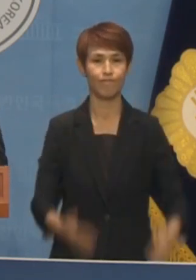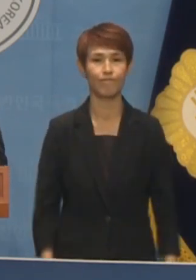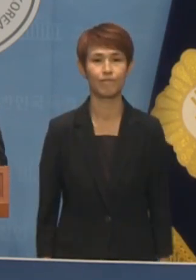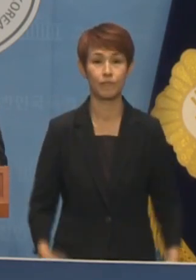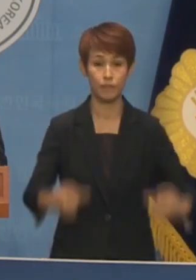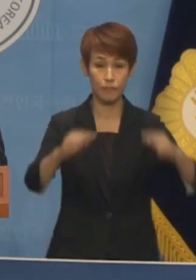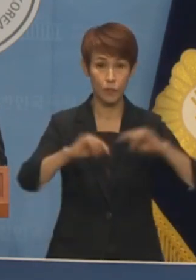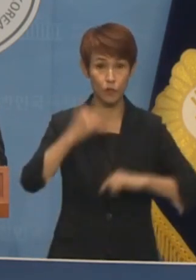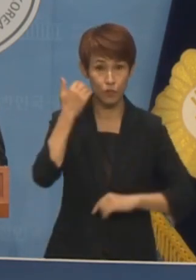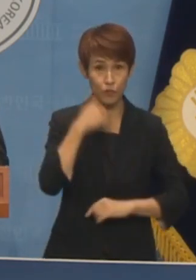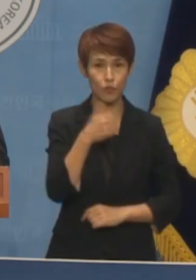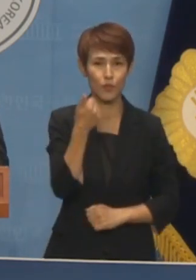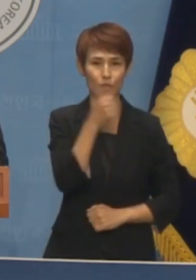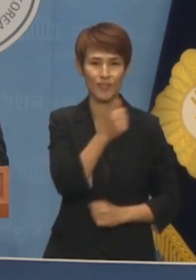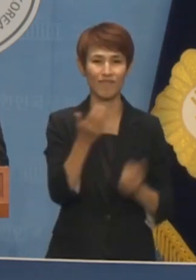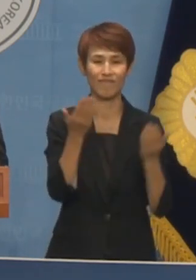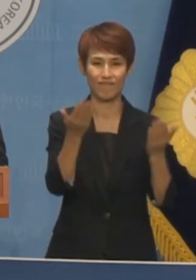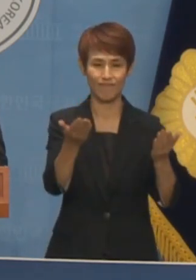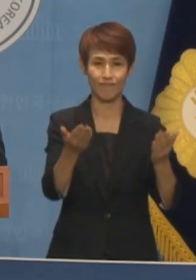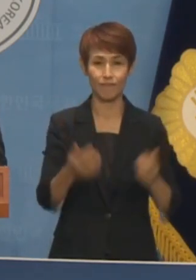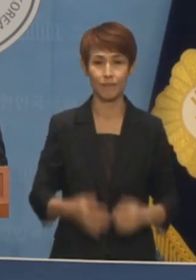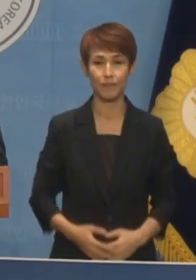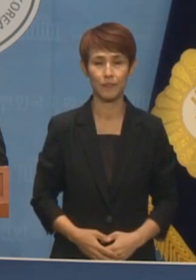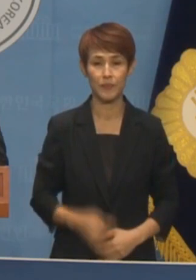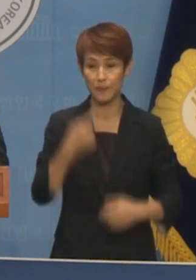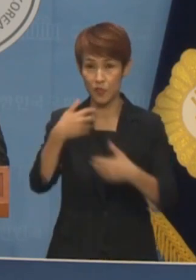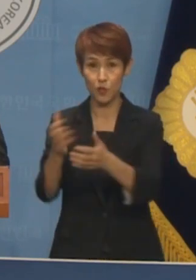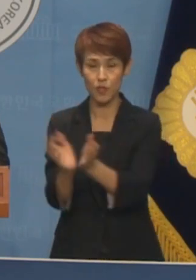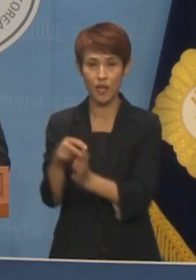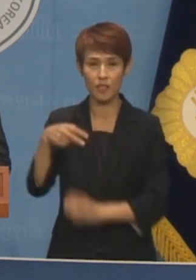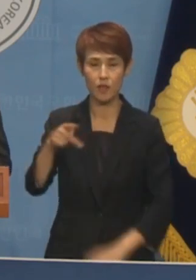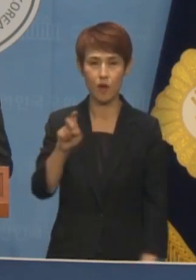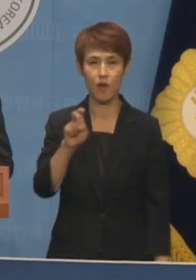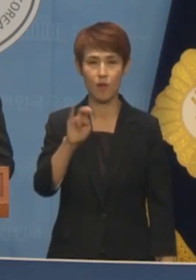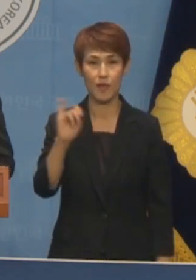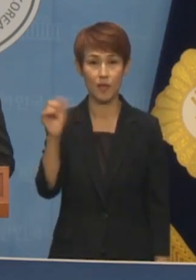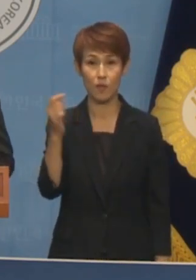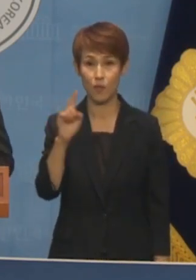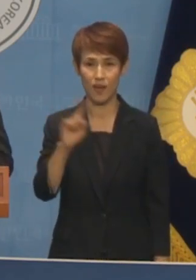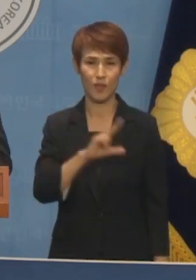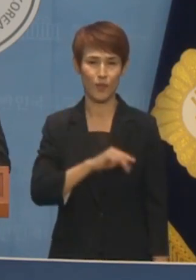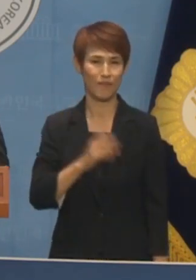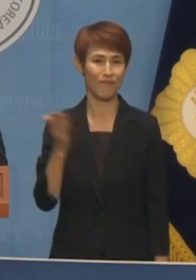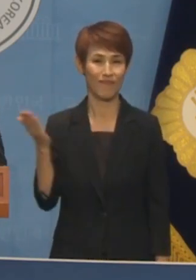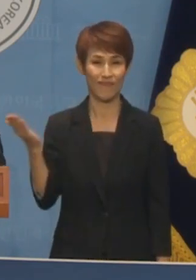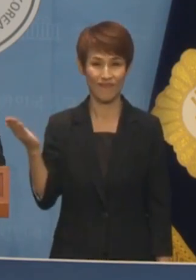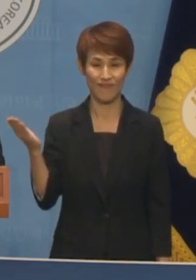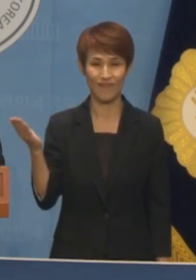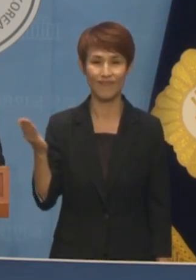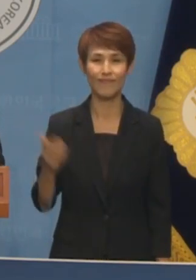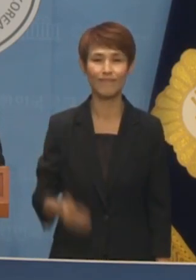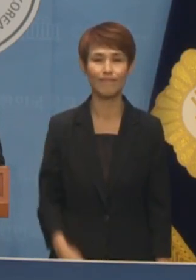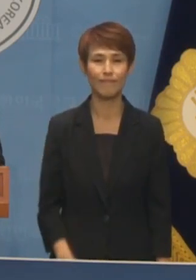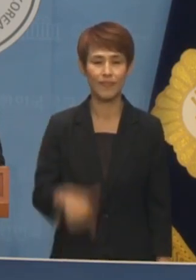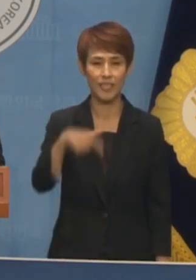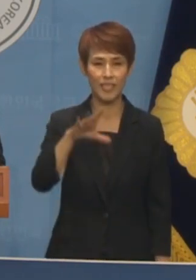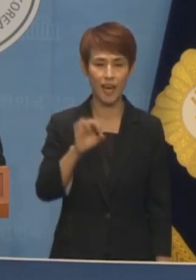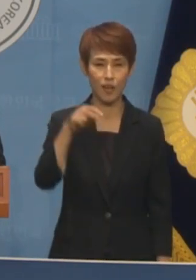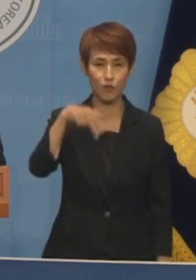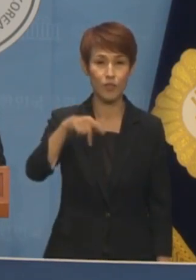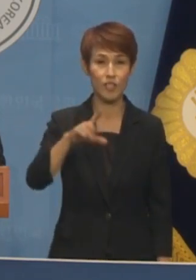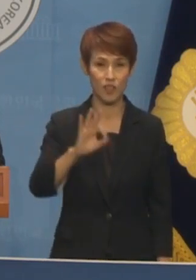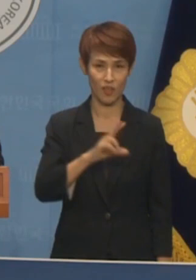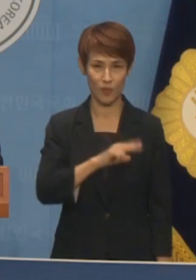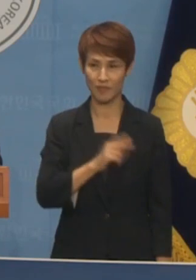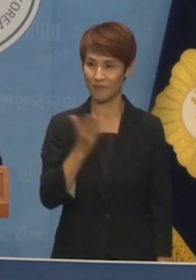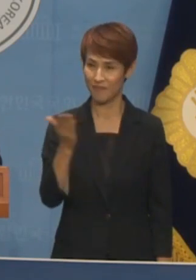참석자 소개시켜드리겠습니다. 더불어민주당 서미화 의원님 참석해 주셨습니다. 예, 강유정 의원님 참석해